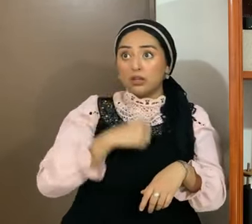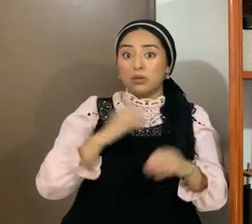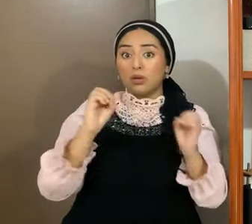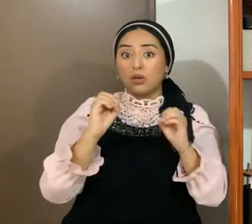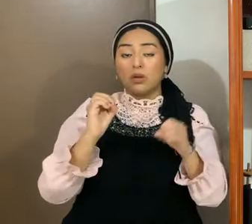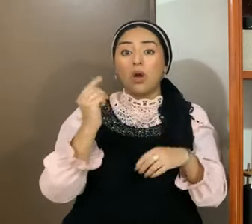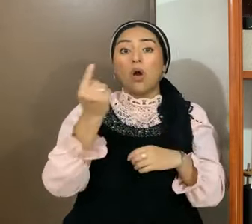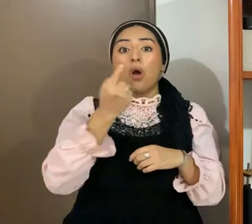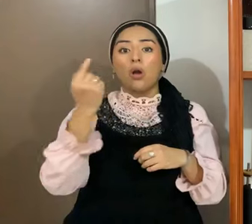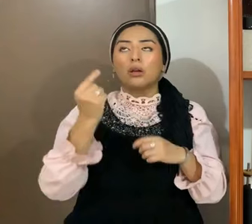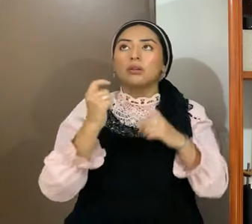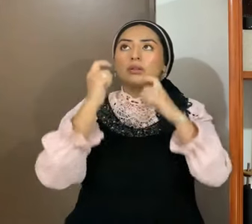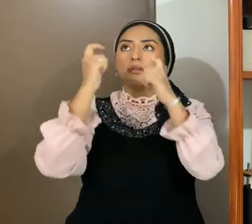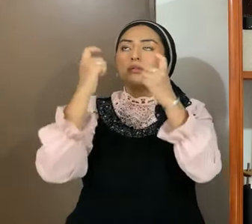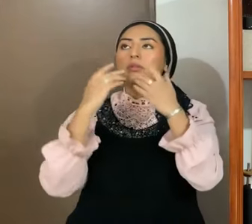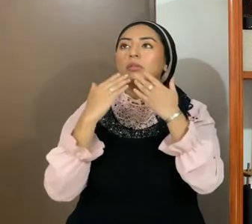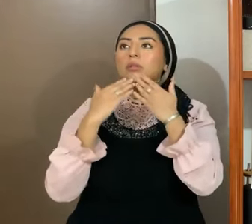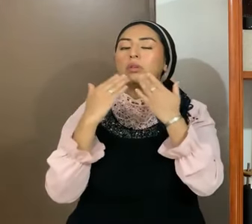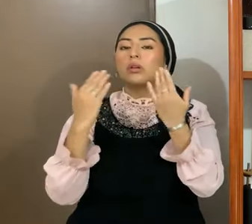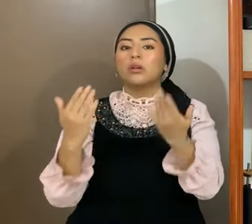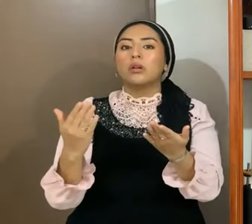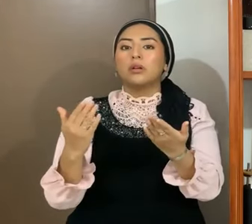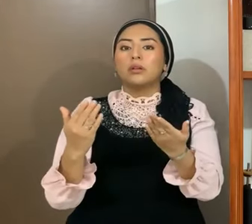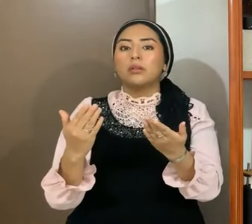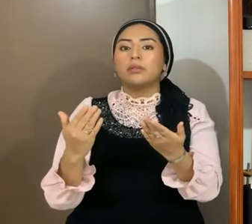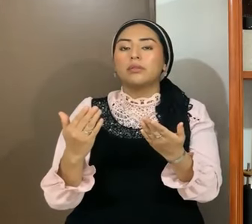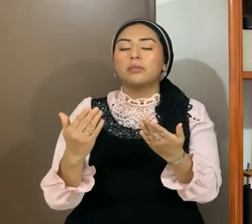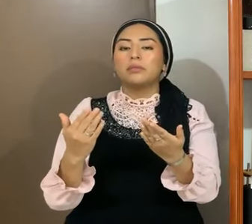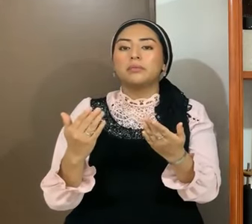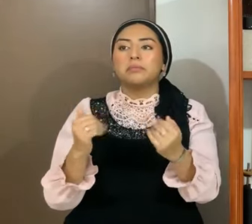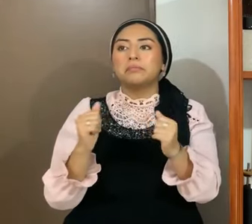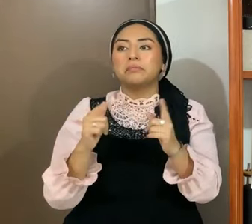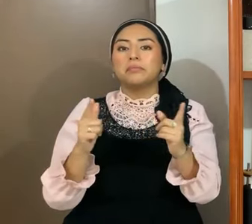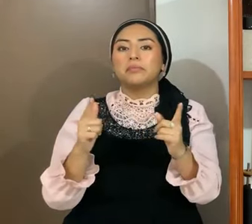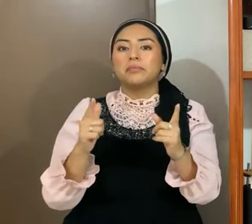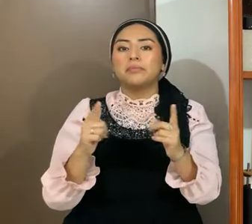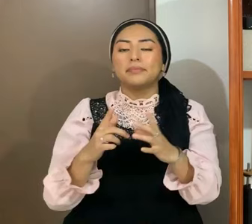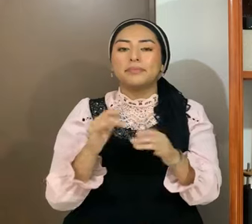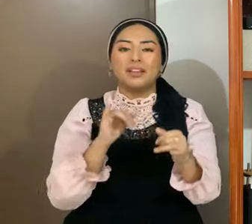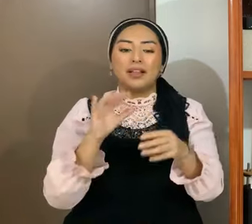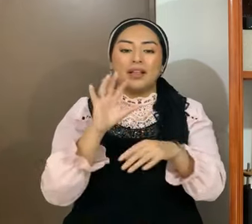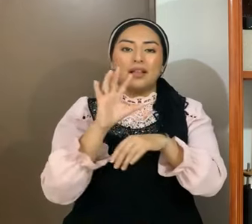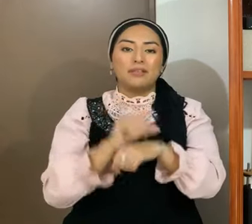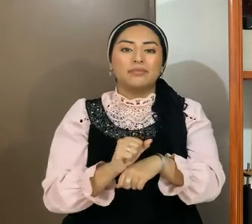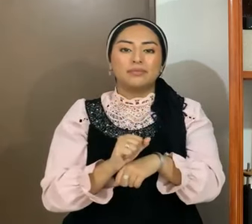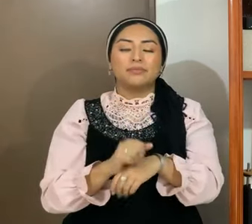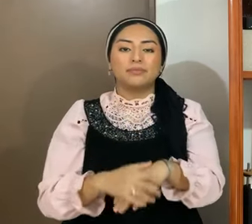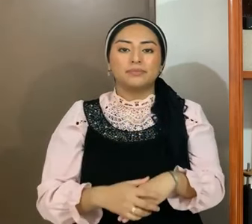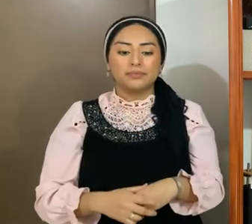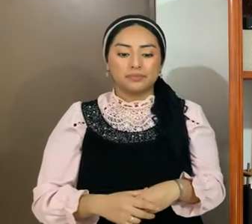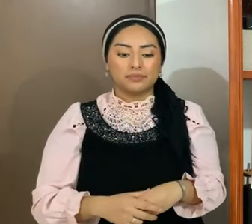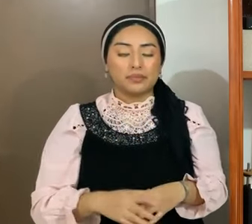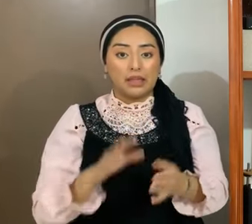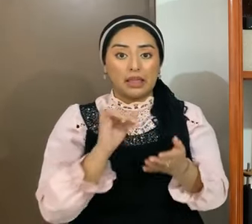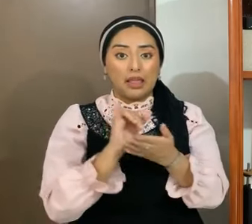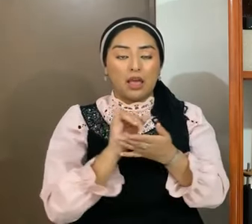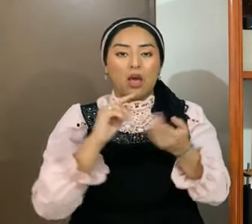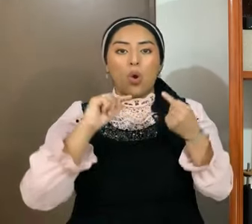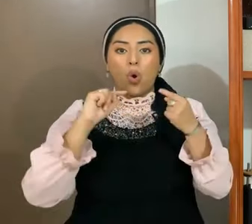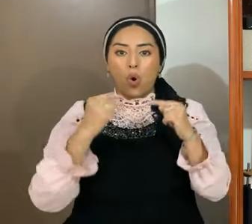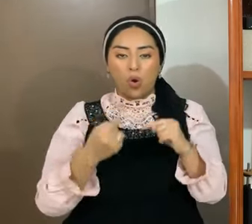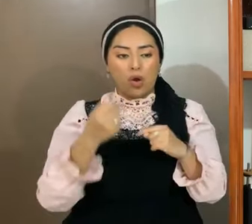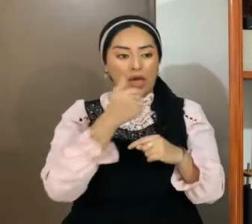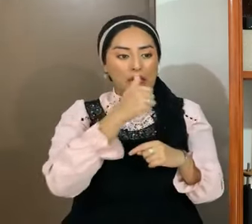solamente se le daban las gracias y era también como un compromiso, como una tradición. Eso duele